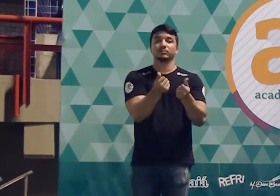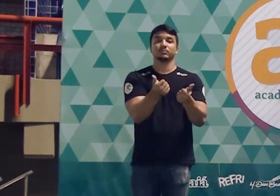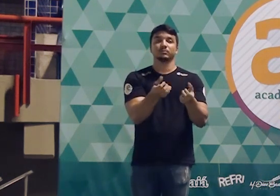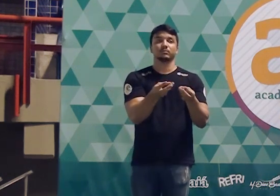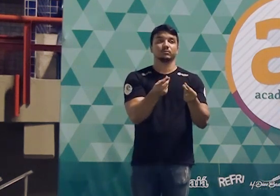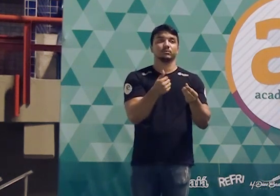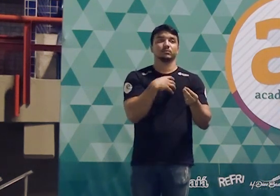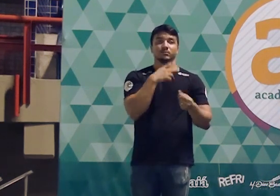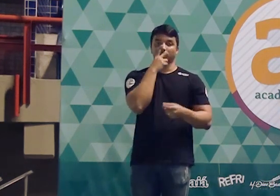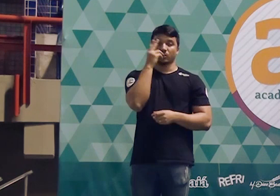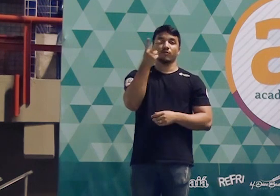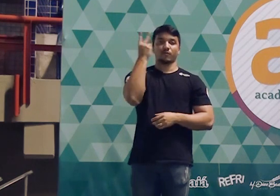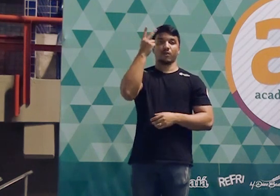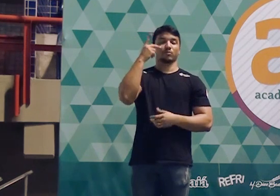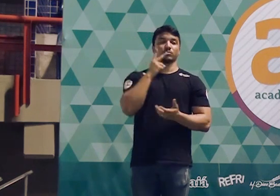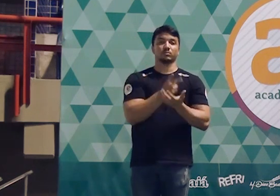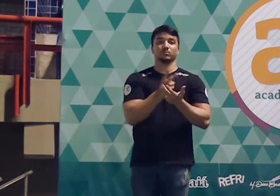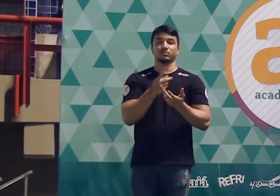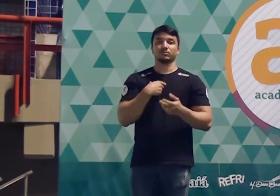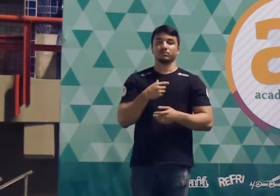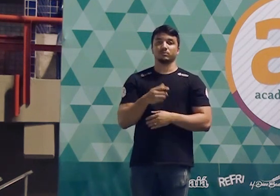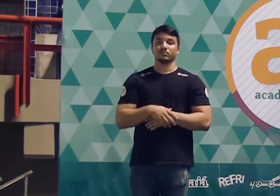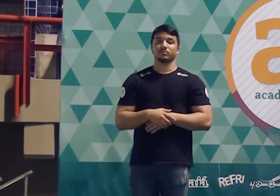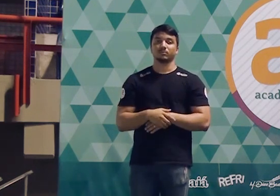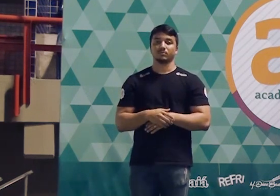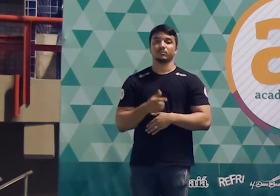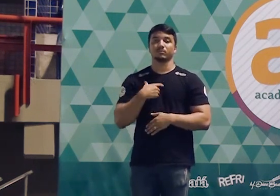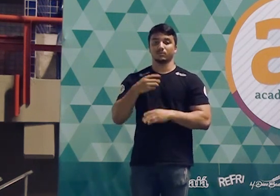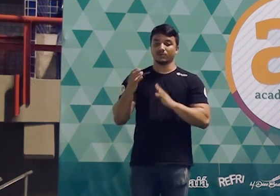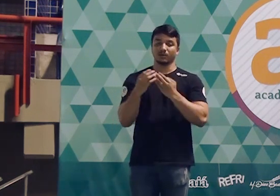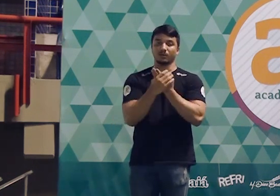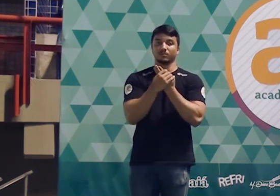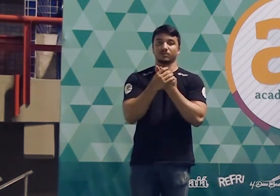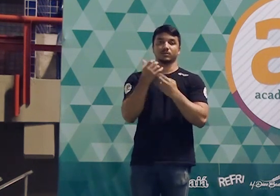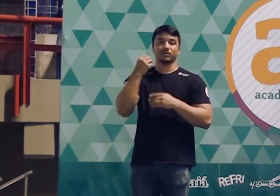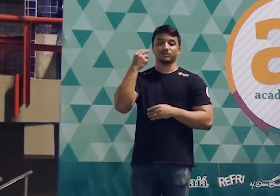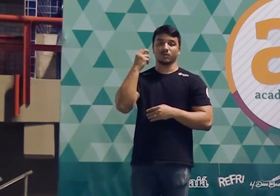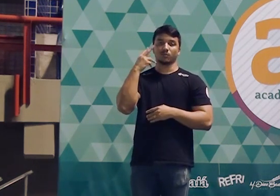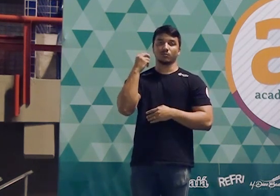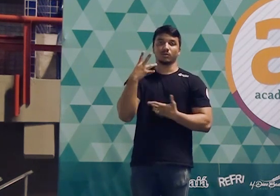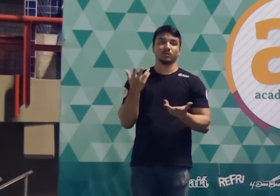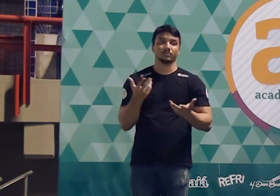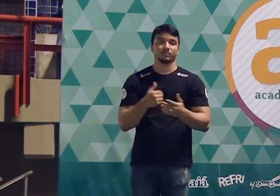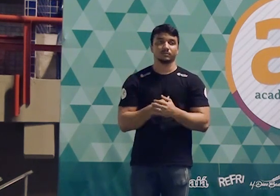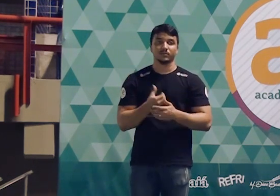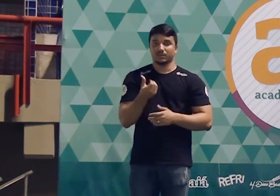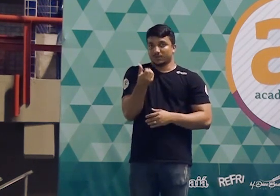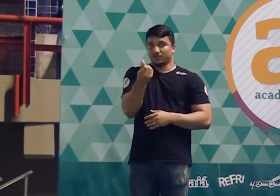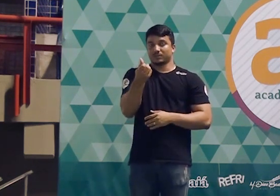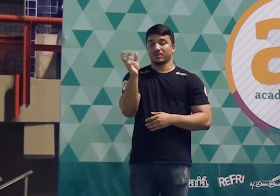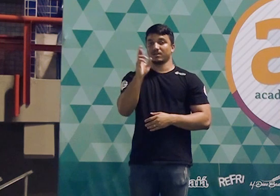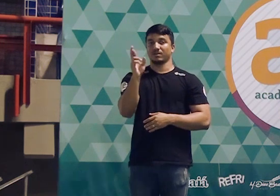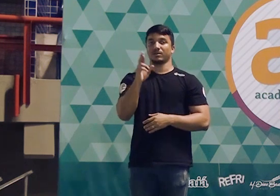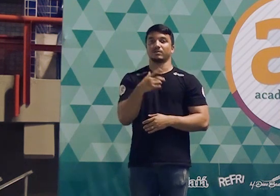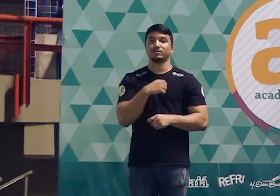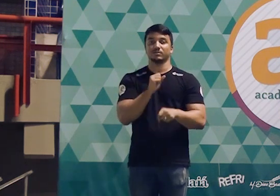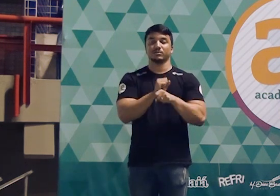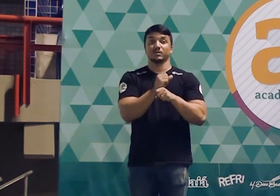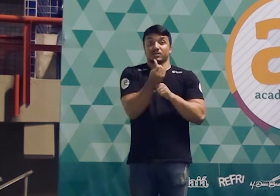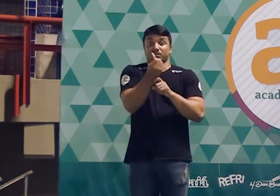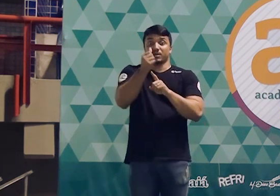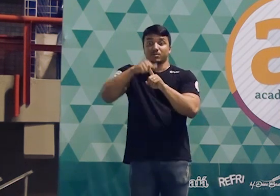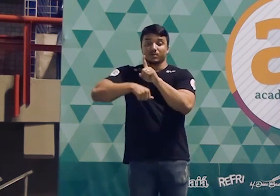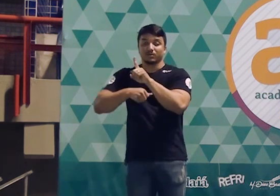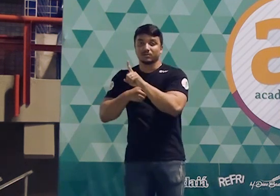muito valor. Uma case de celular, né? Que aí o cara compra por R$6 e espera